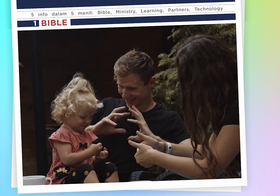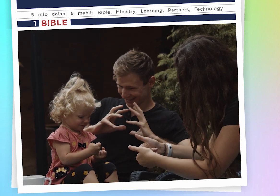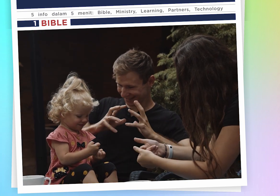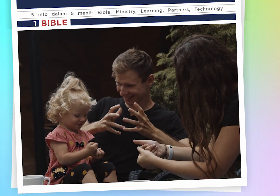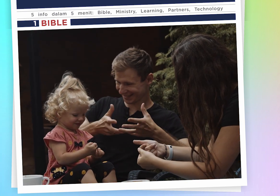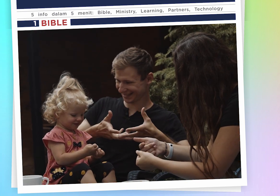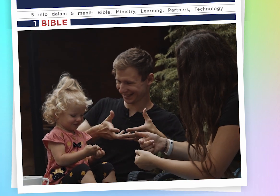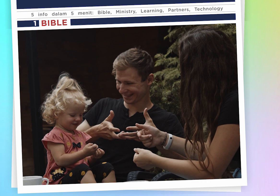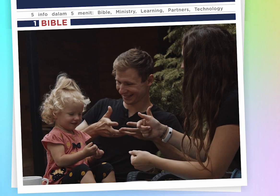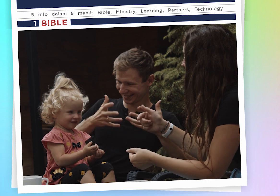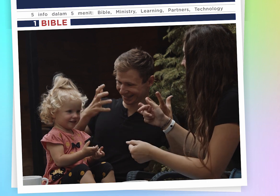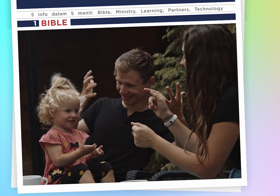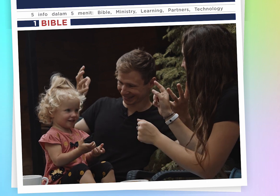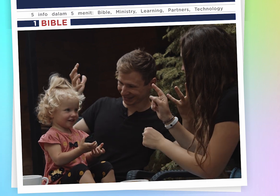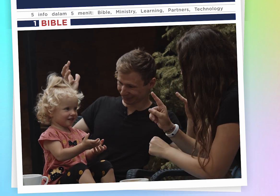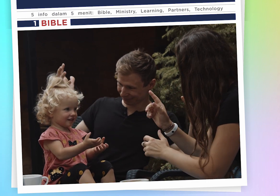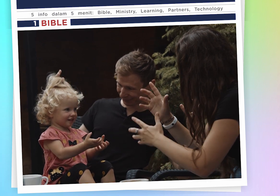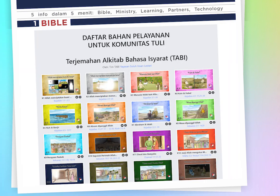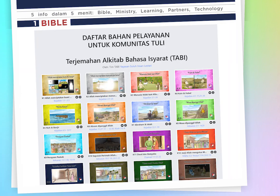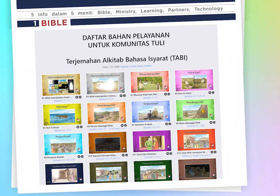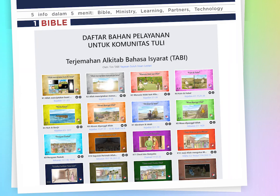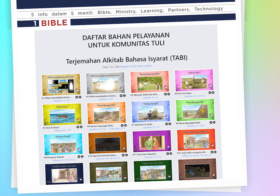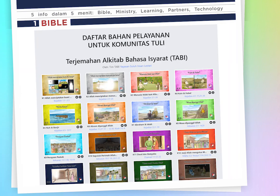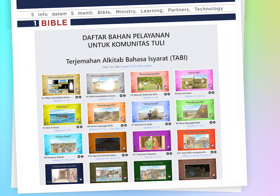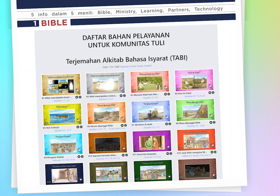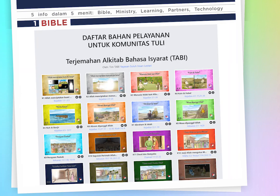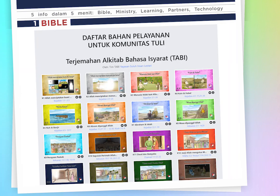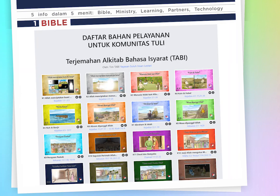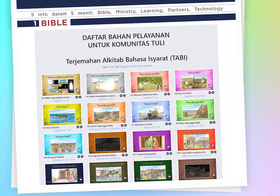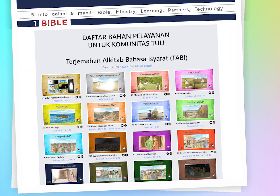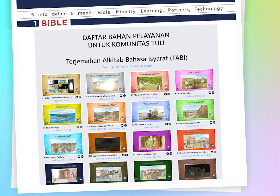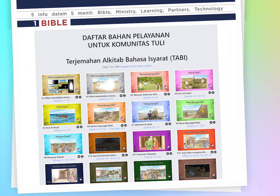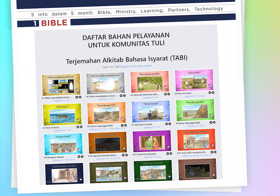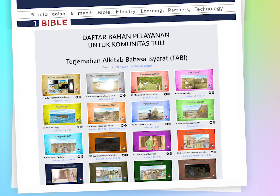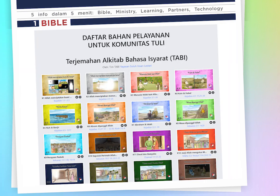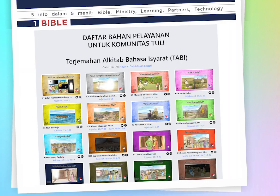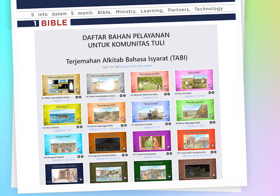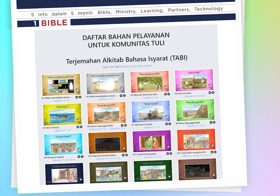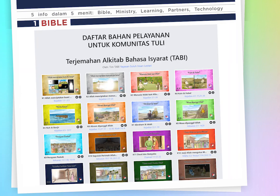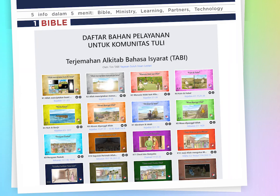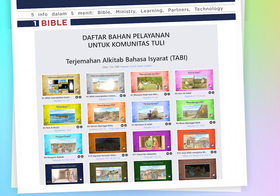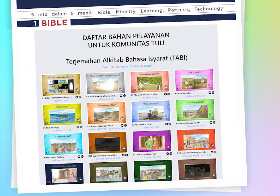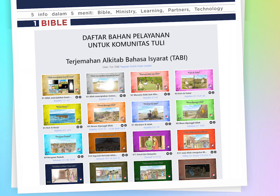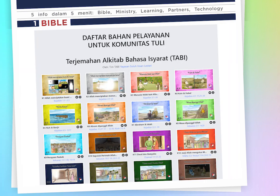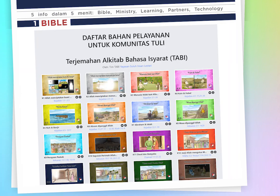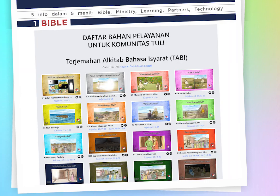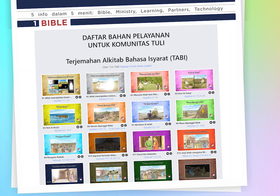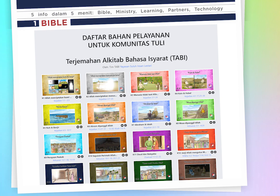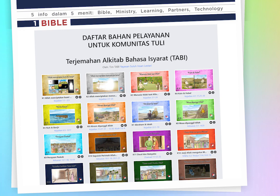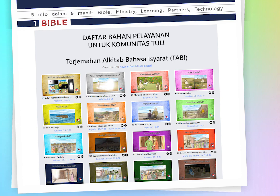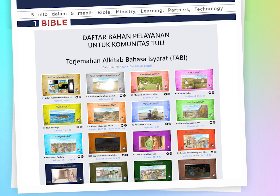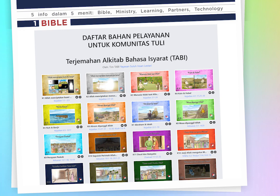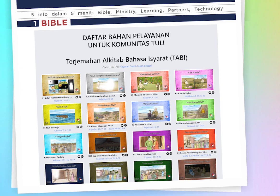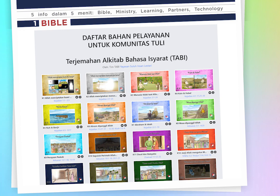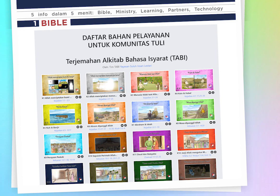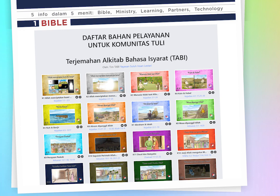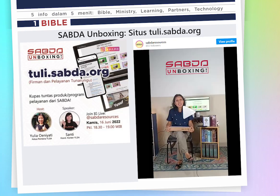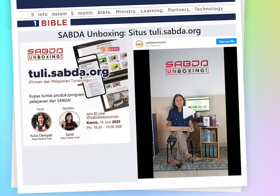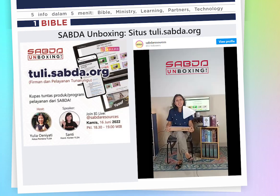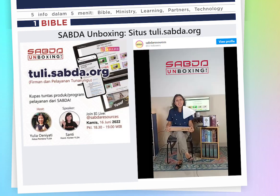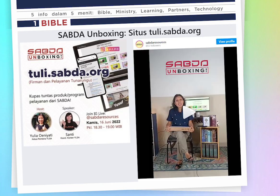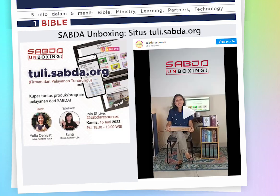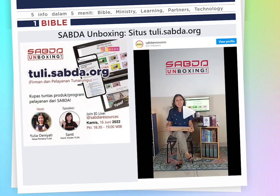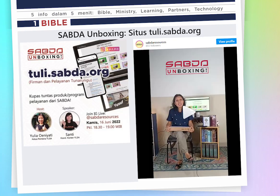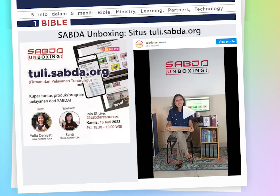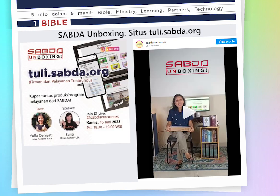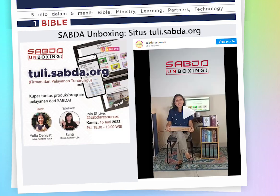teman, atau komunitas Tunarungu yang Anda kenal. Silakan bagikan informasi ketersediaan Alkitab Bahasa Isyarat dalam situs tuli.sabda.org.